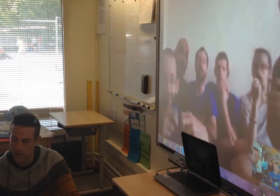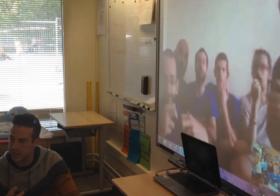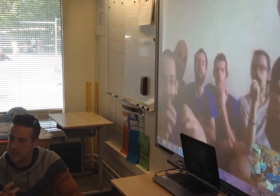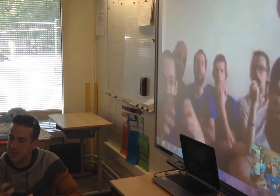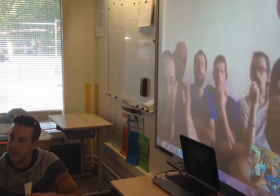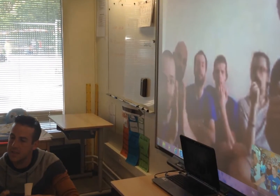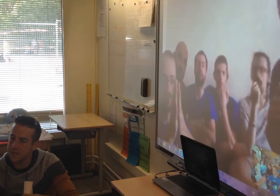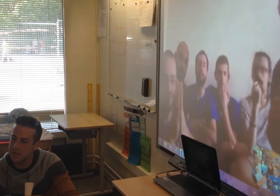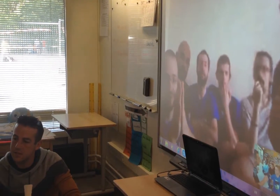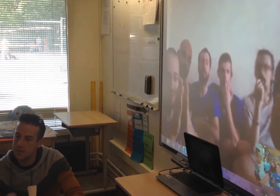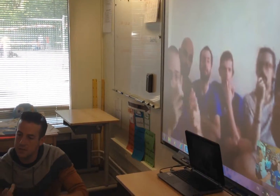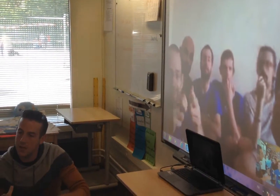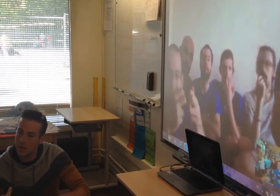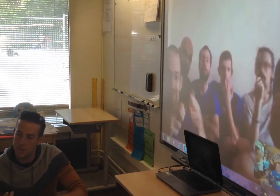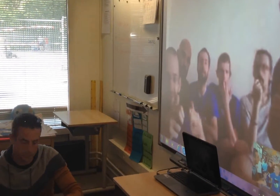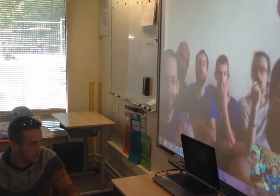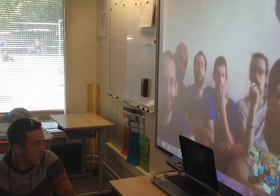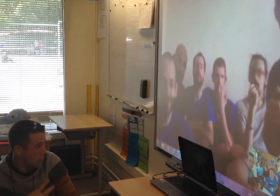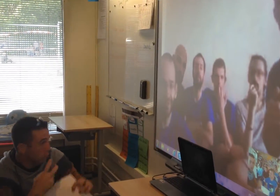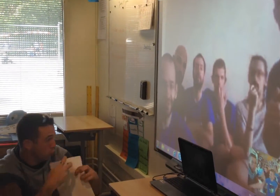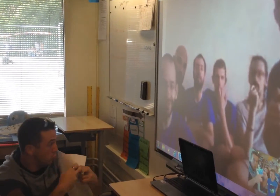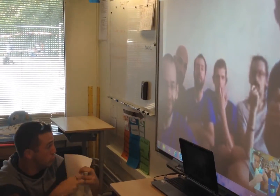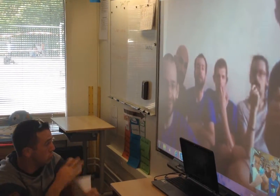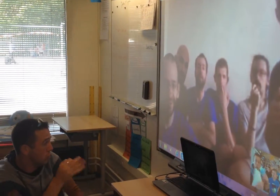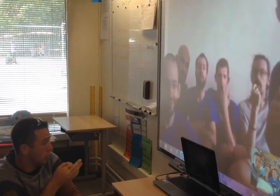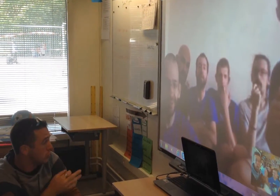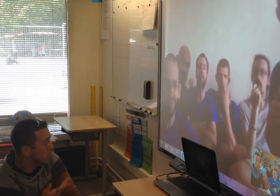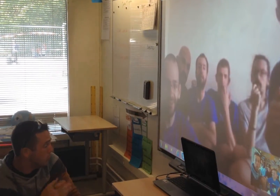Des exercices? Ouais. Oui. Ouais.